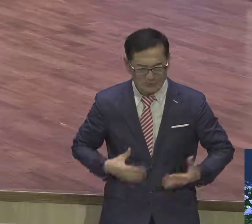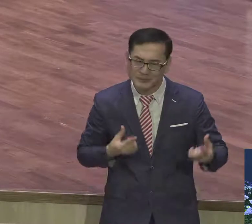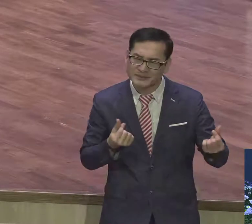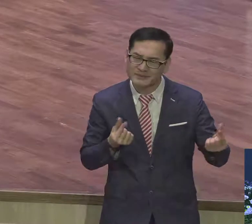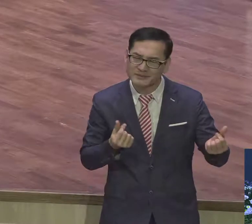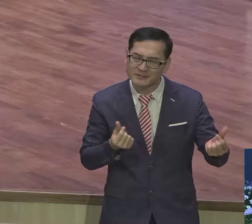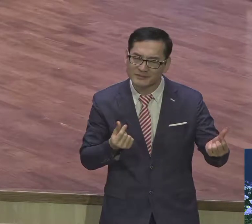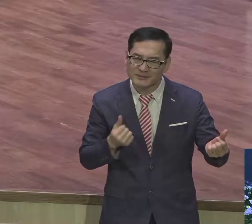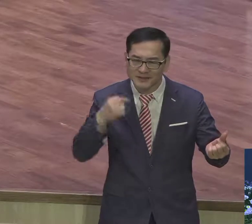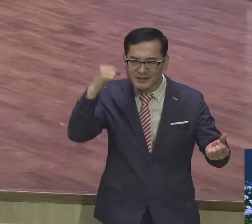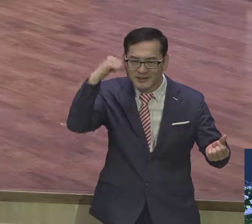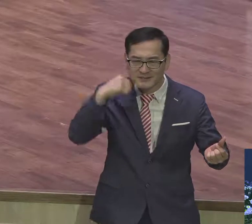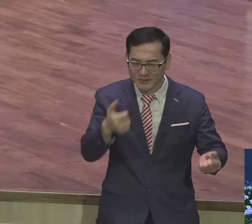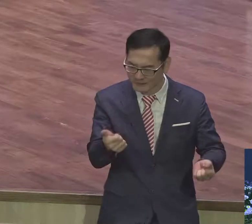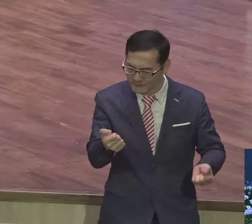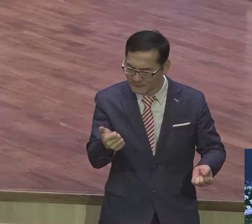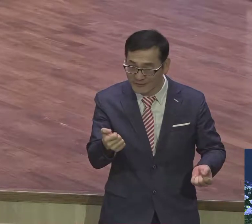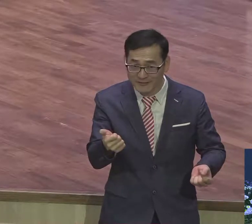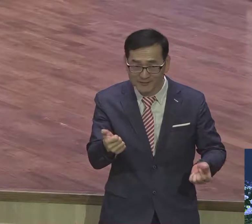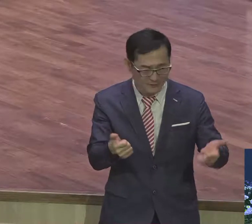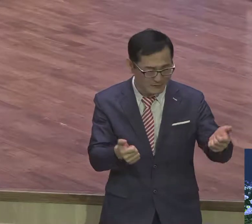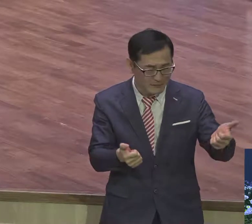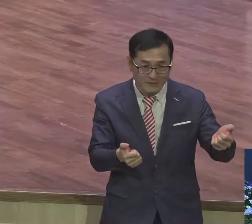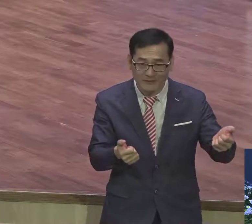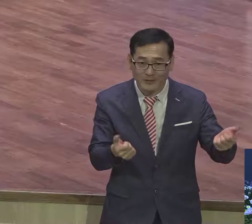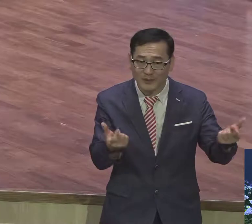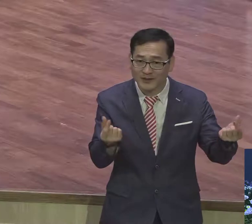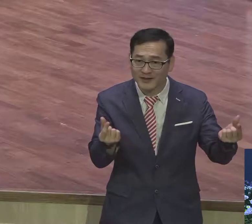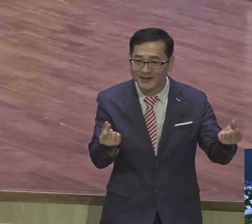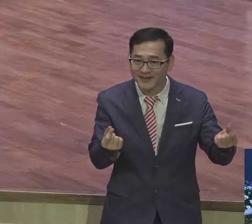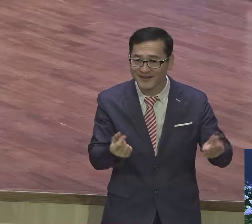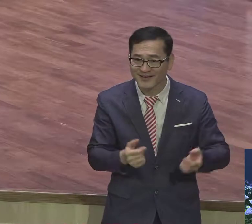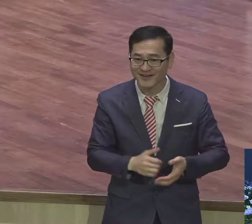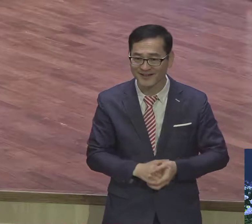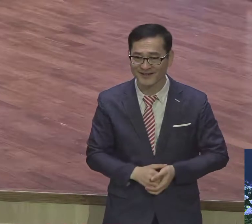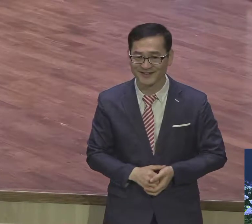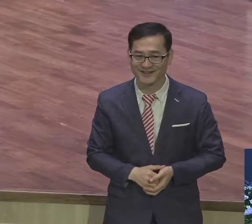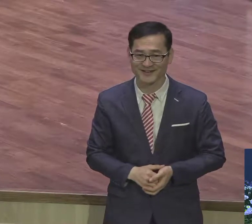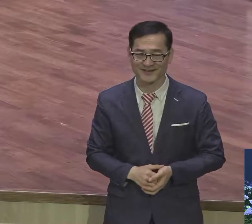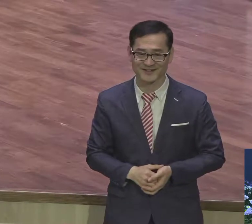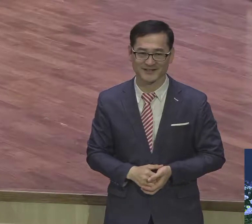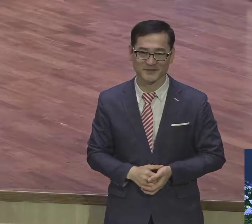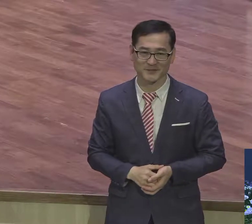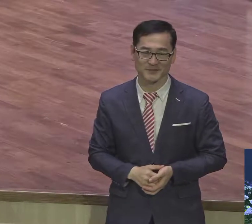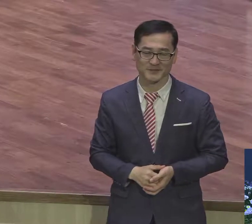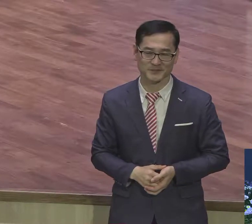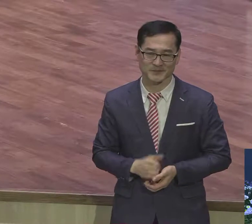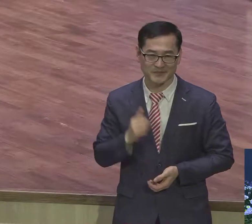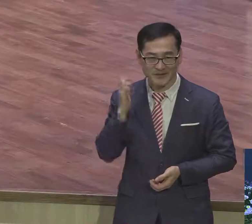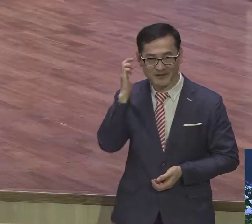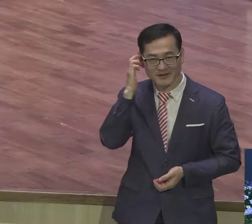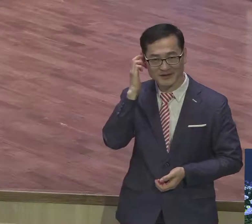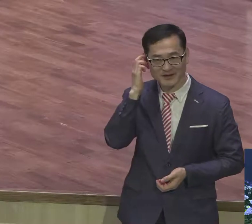그러니까 문화가 다 염주 돌리고요 똑같습니다 합장하고